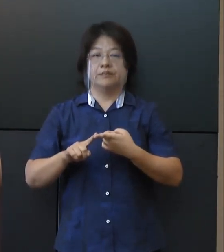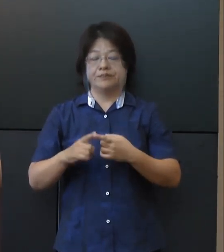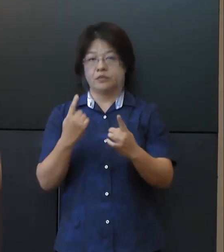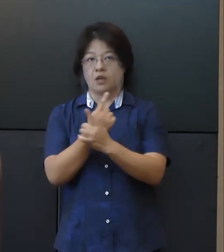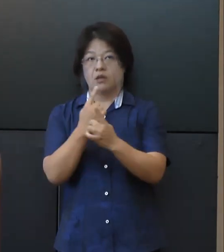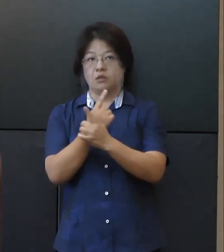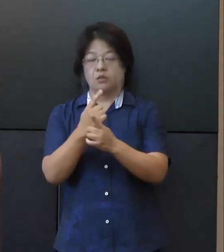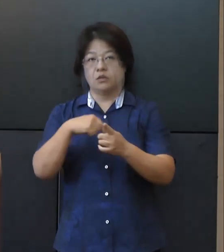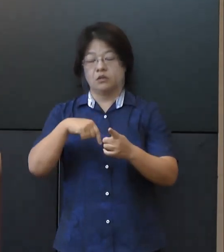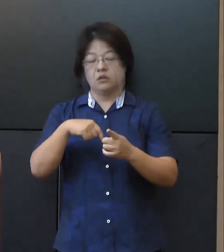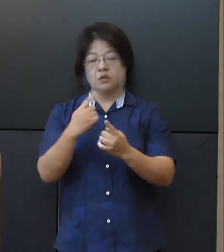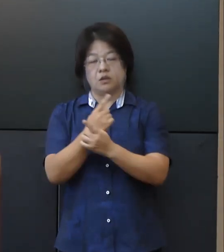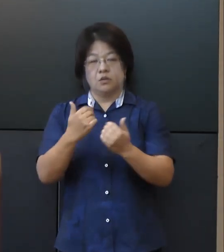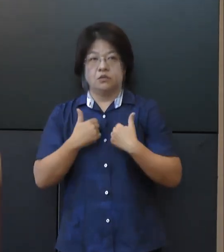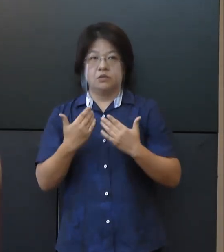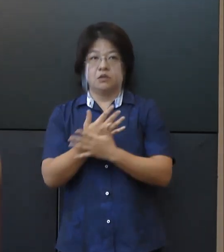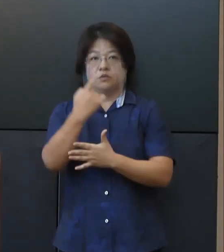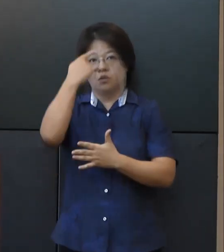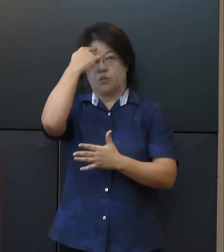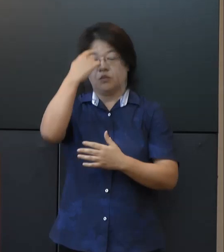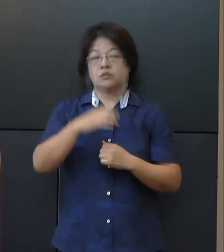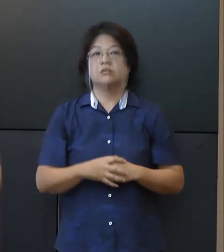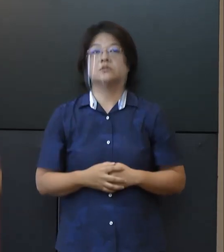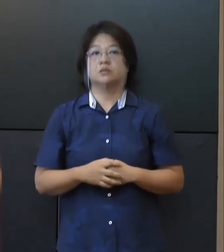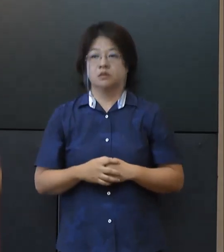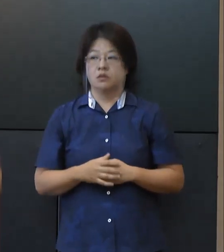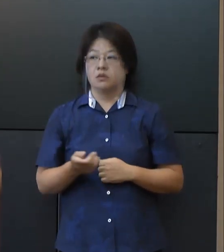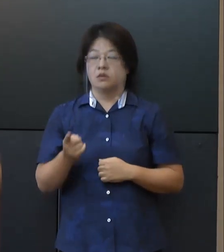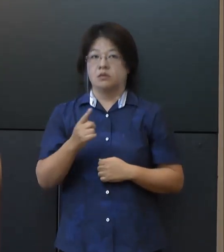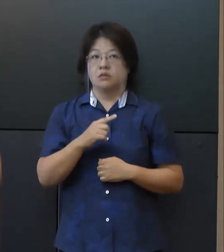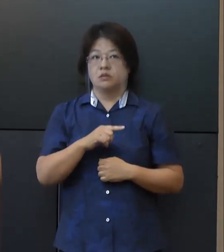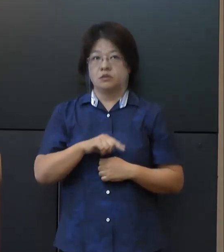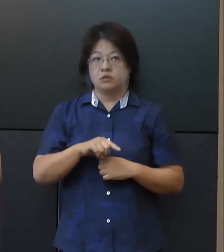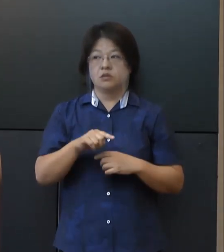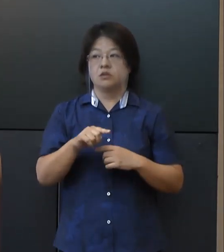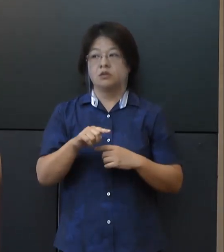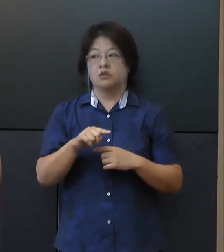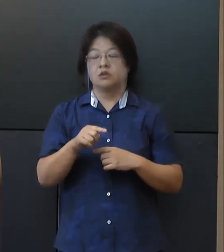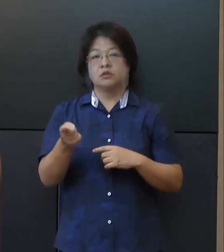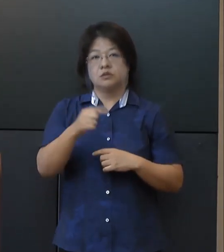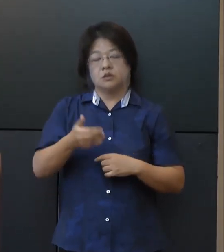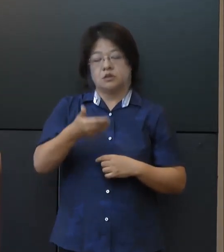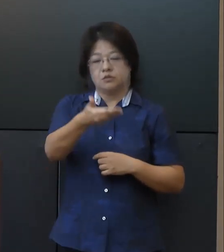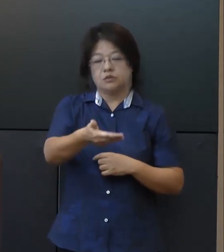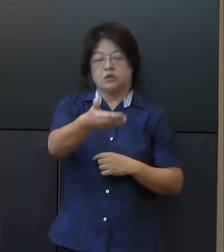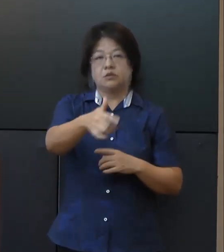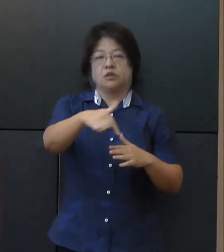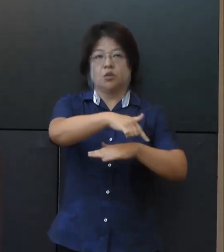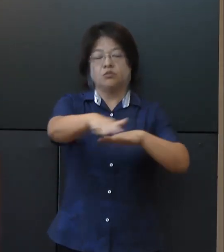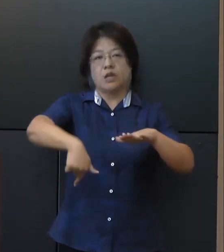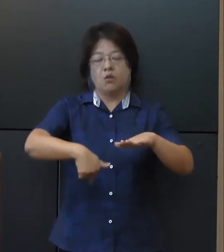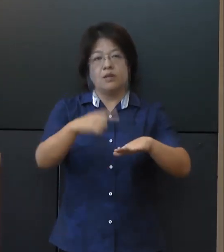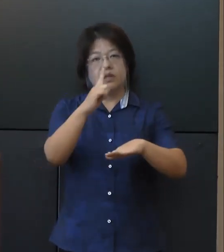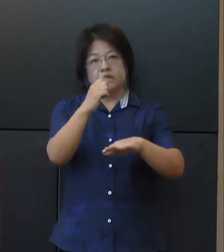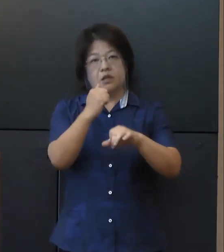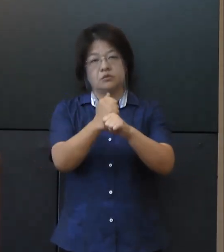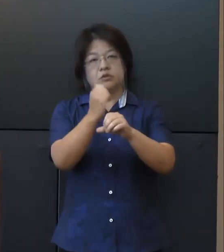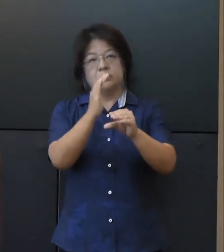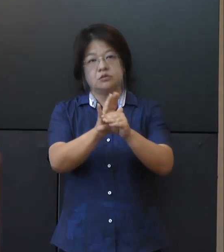というところがあると思うんですけど、このまた次のフェーズに移ったときのプランというのは、検討は始めているんでしょう